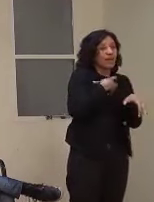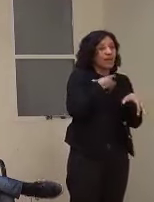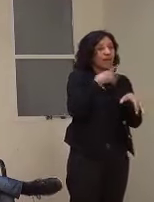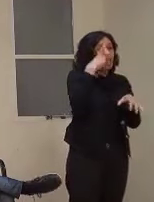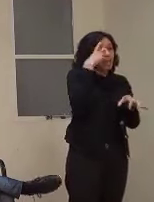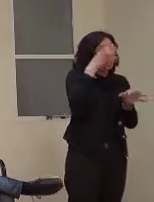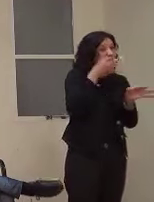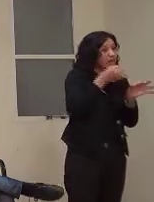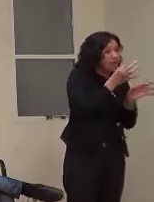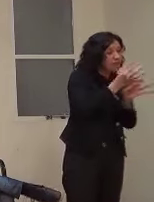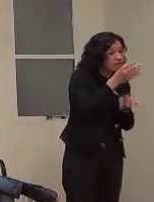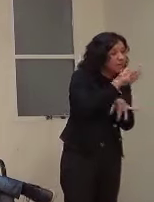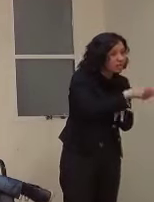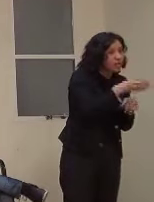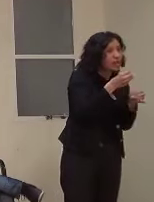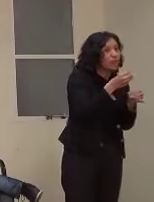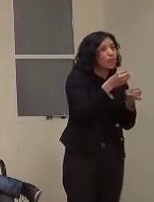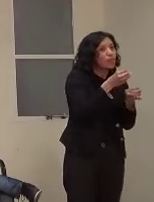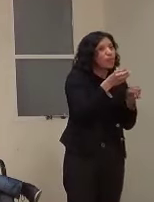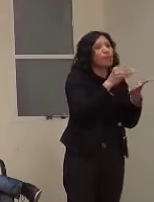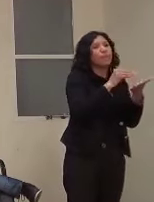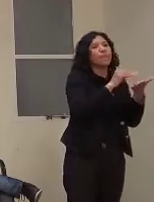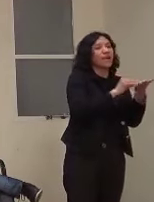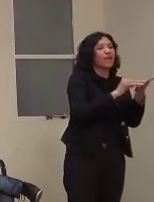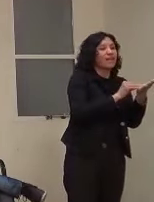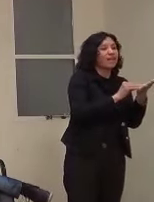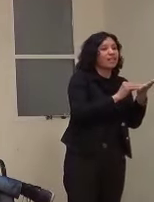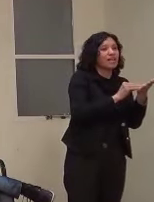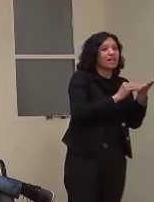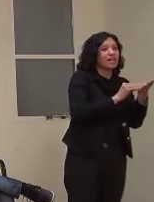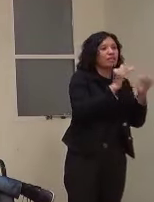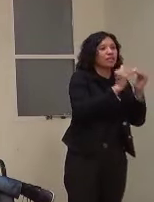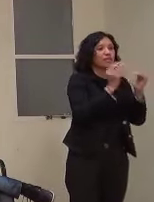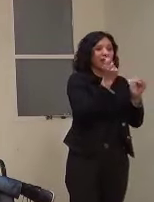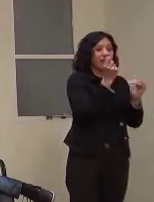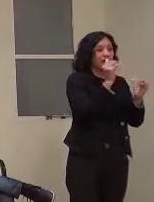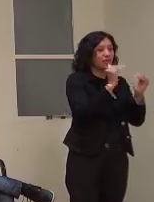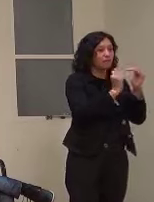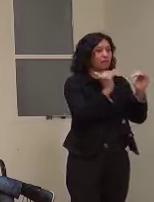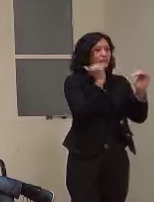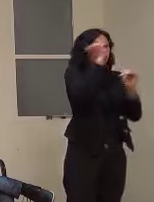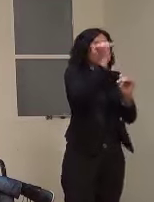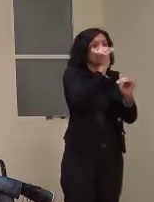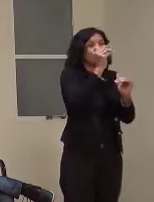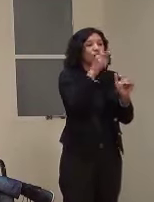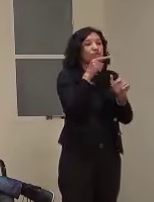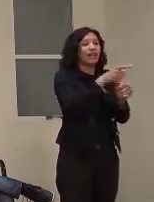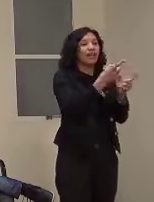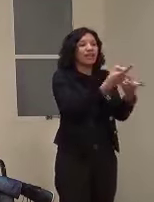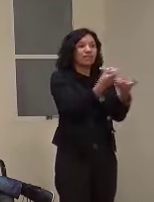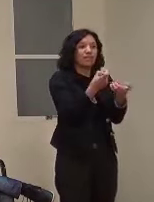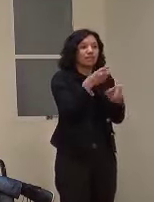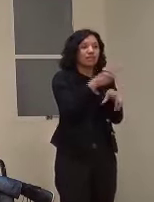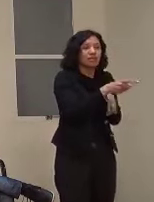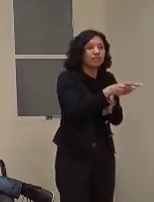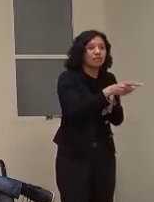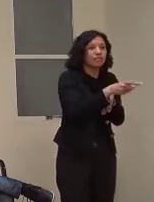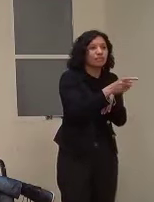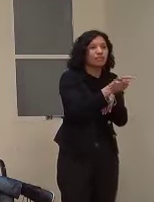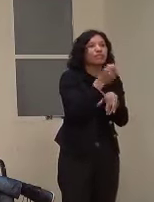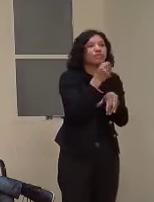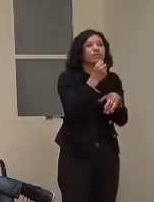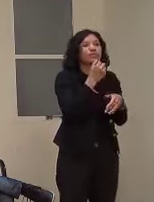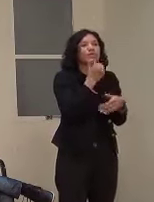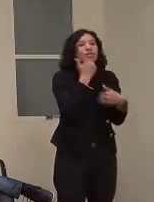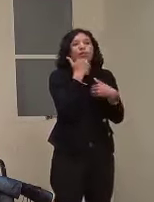para poder mejorar su situación cara con área y en el requisito no se imprima la necesidad del área